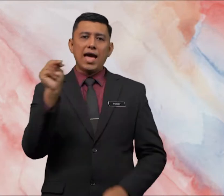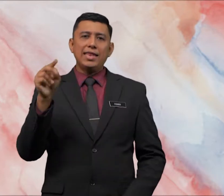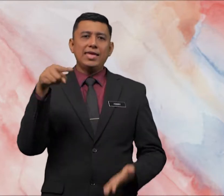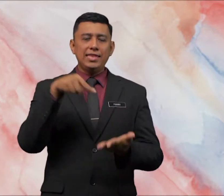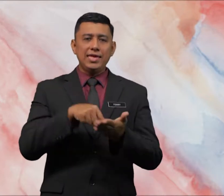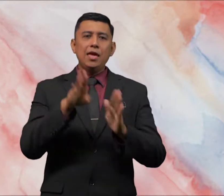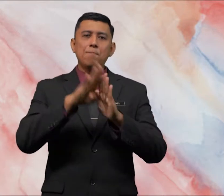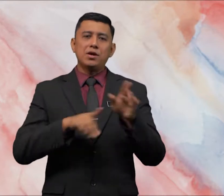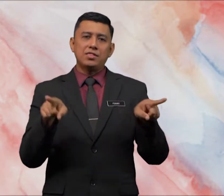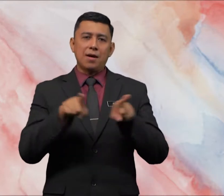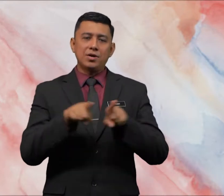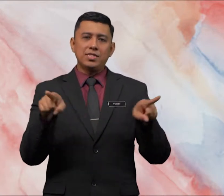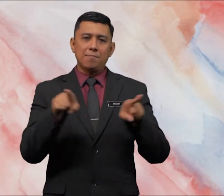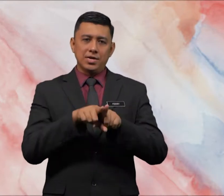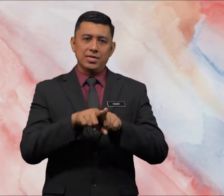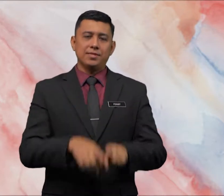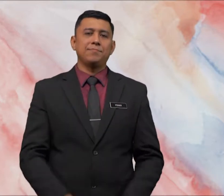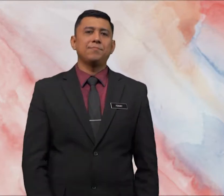perbualan ini bersama-sama.